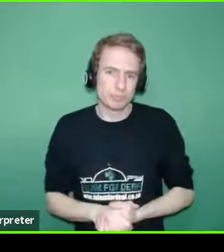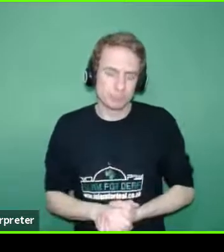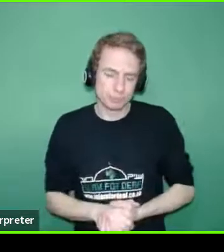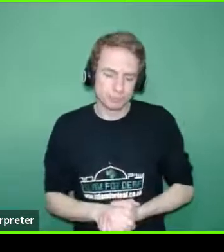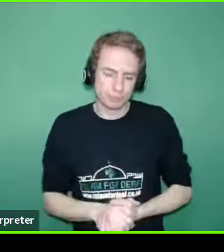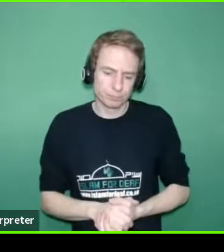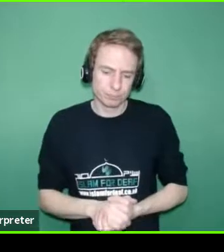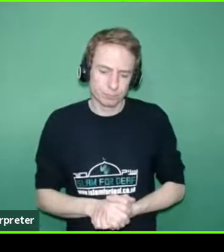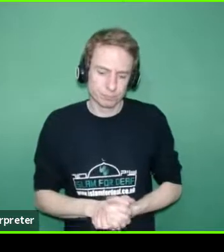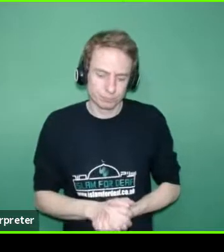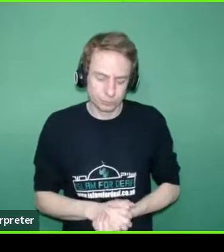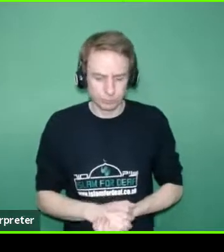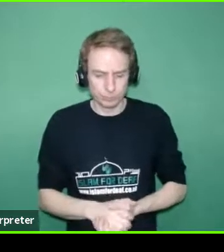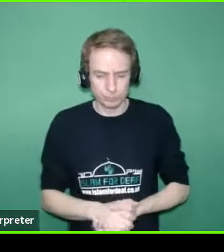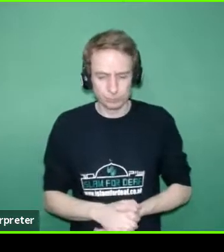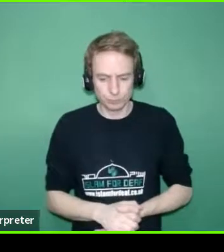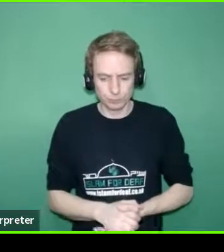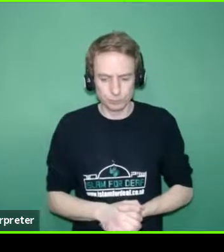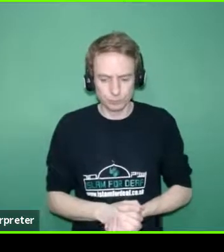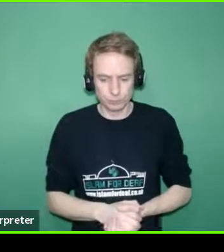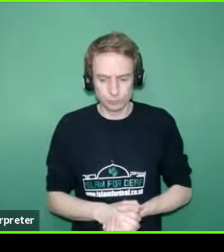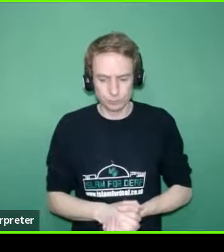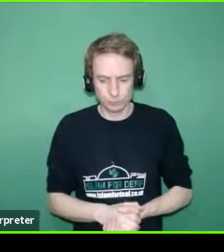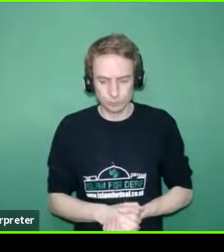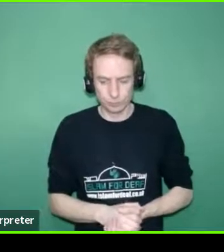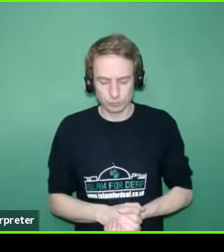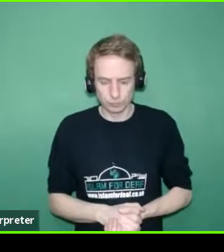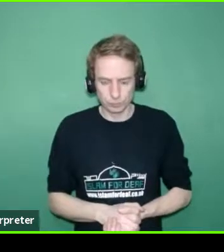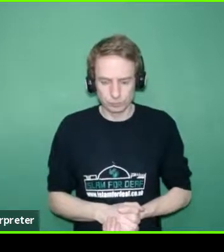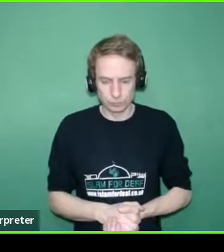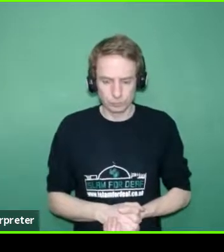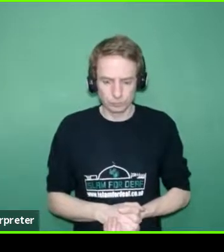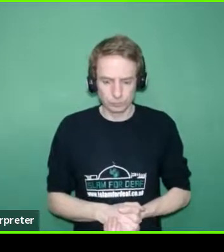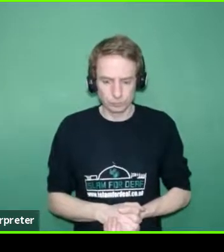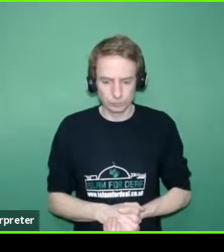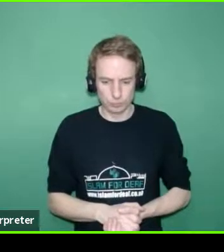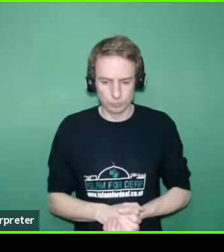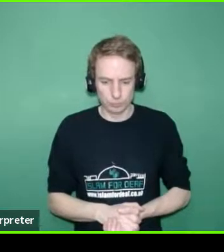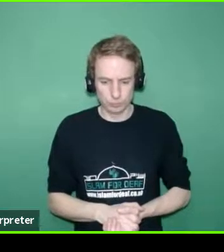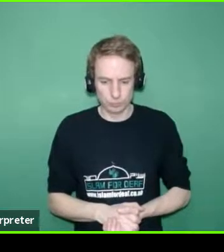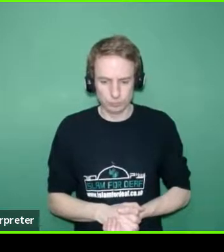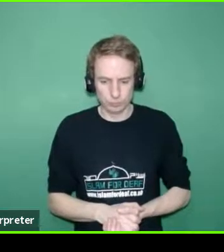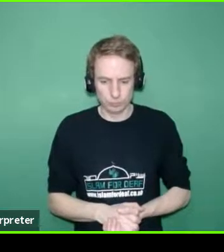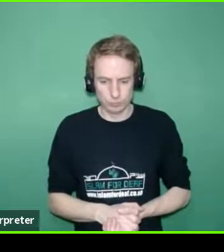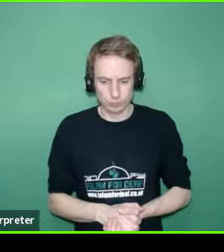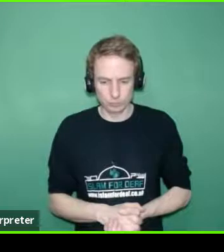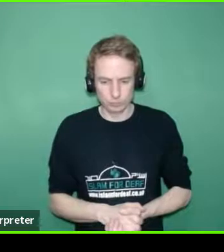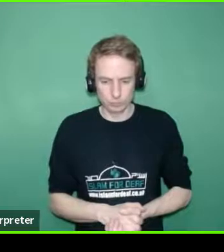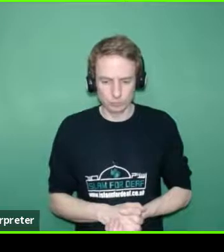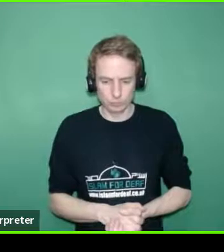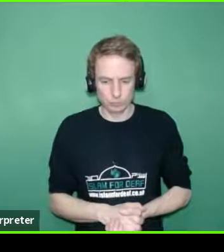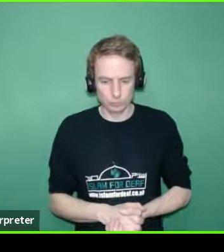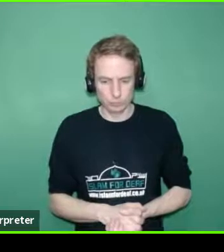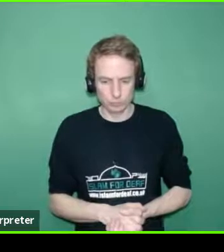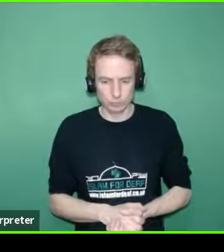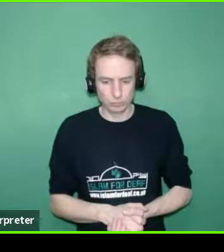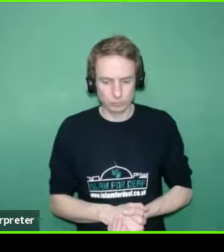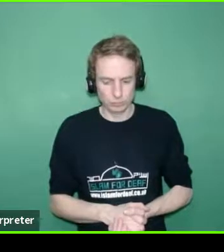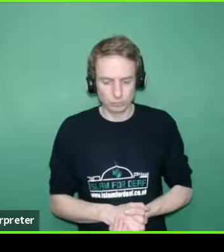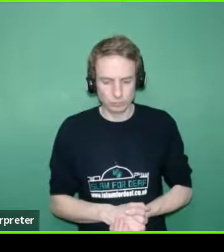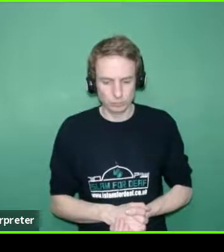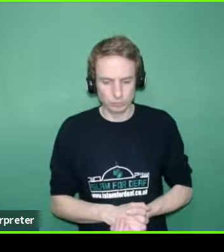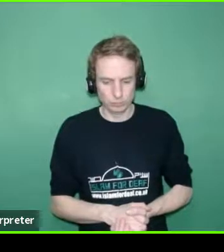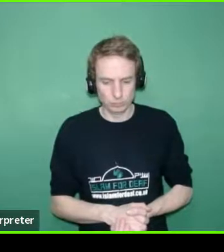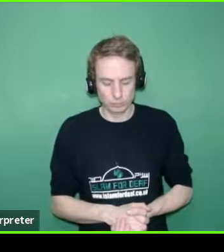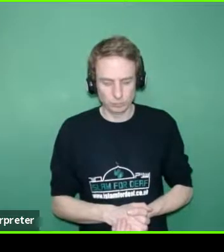ومما يشيع أيضا ويشتهر في هذا الشهر عند العوام الذبح في رجب، مع